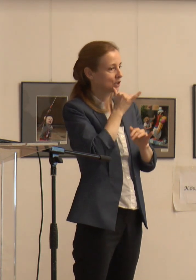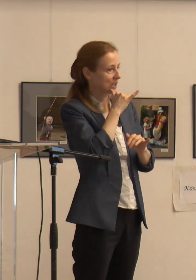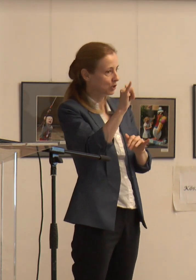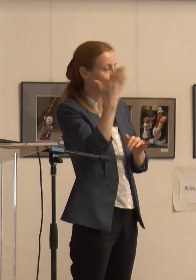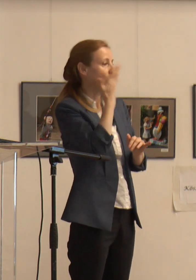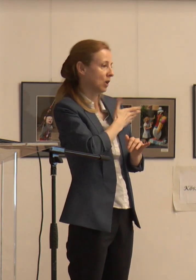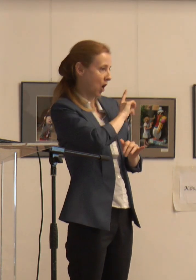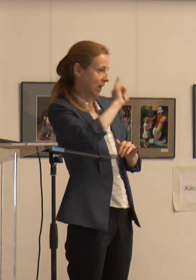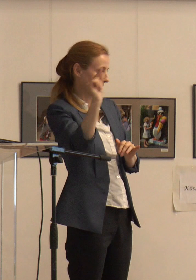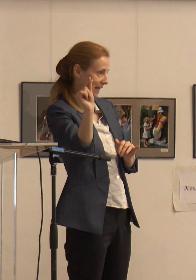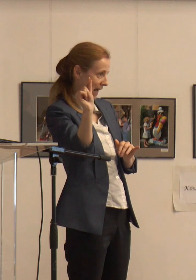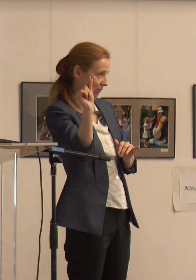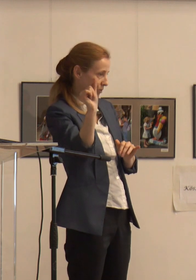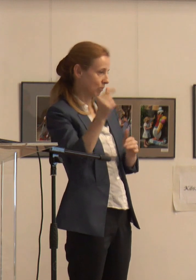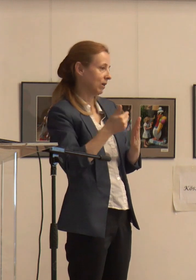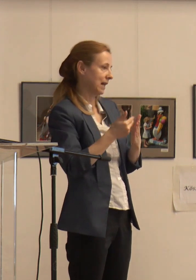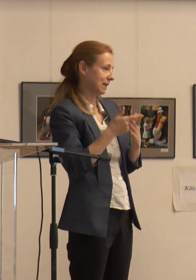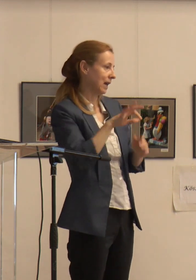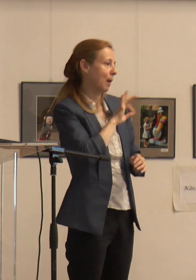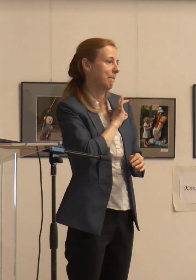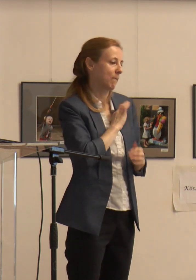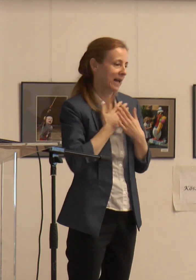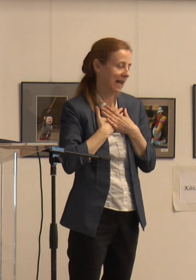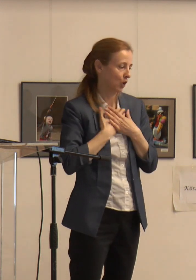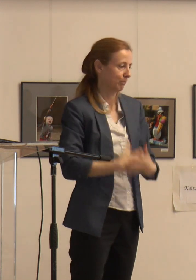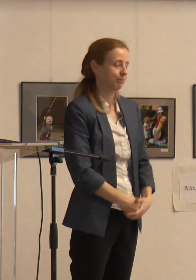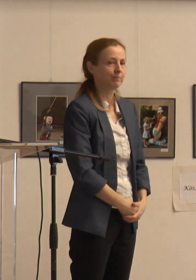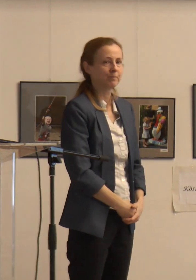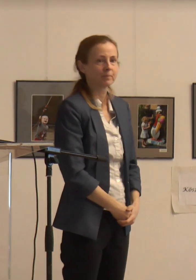távozol, legrégibb barátom.